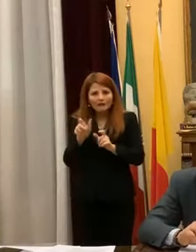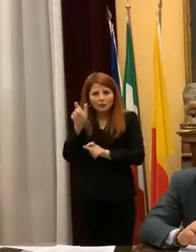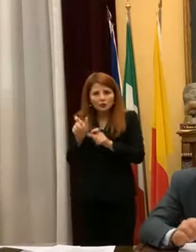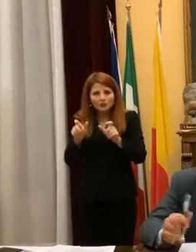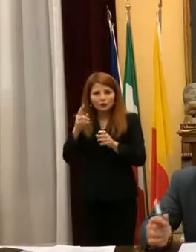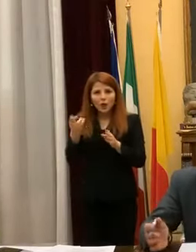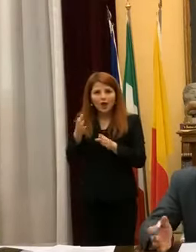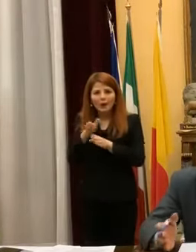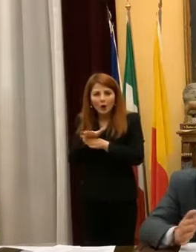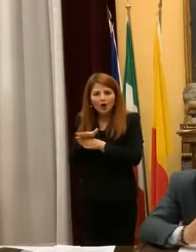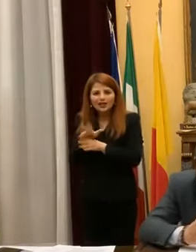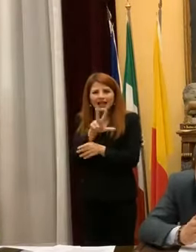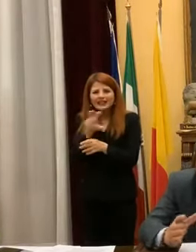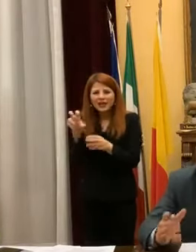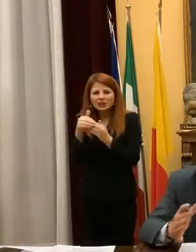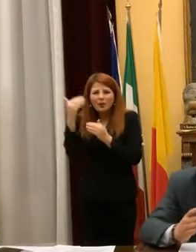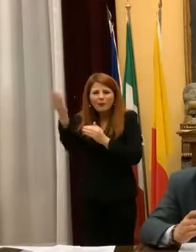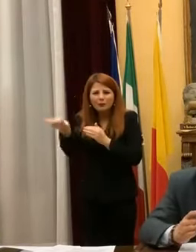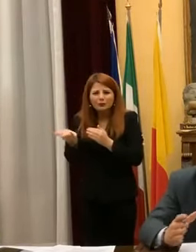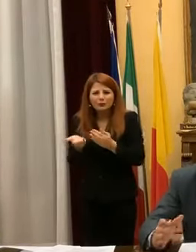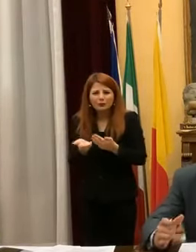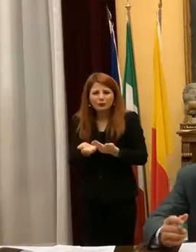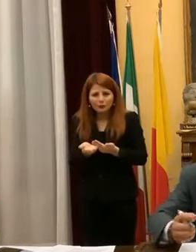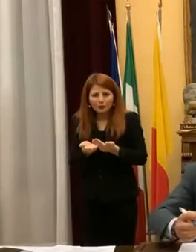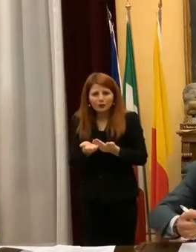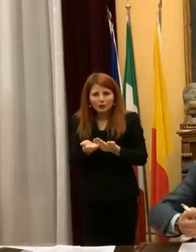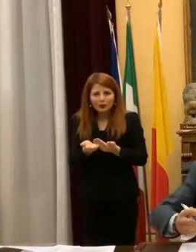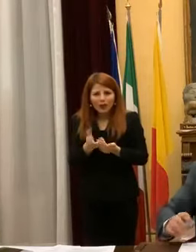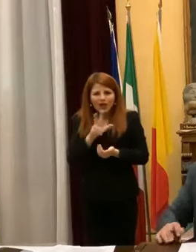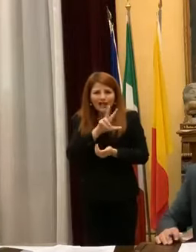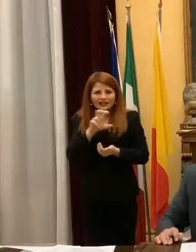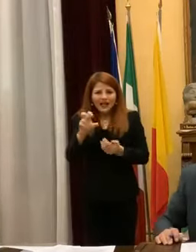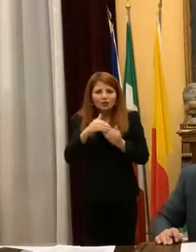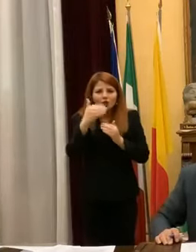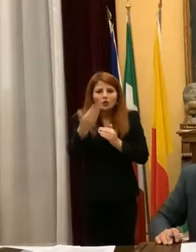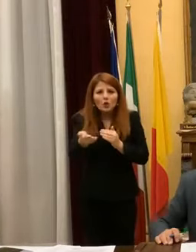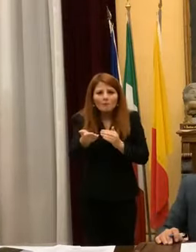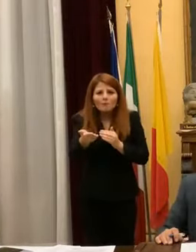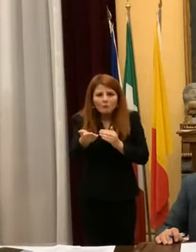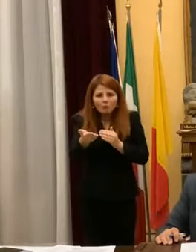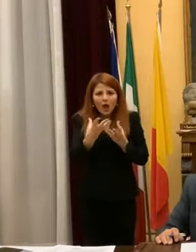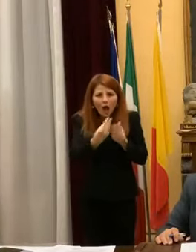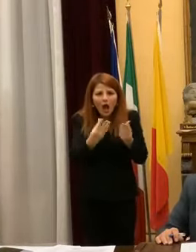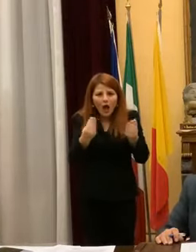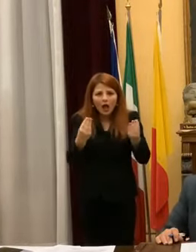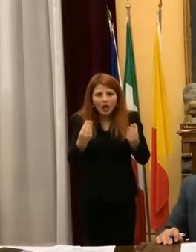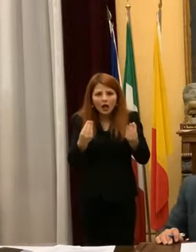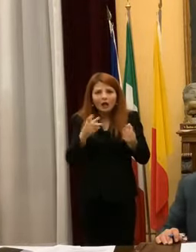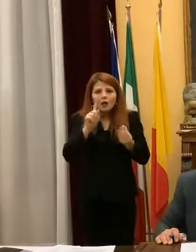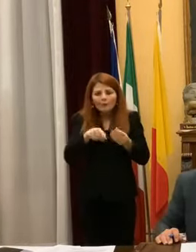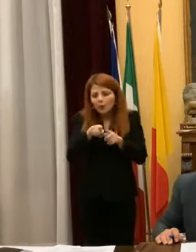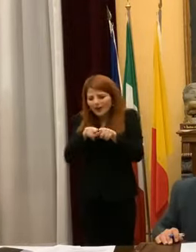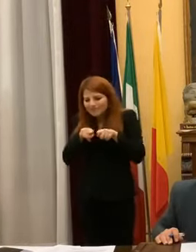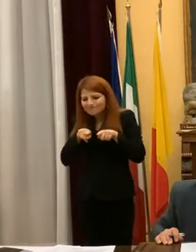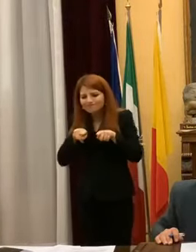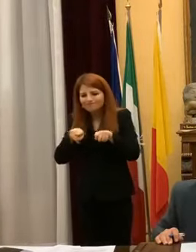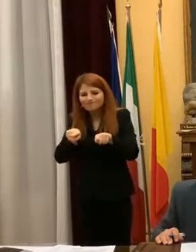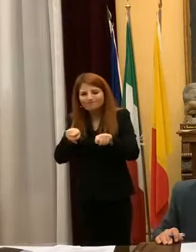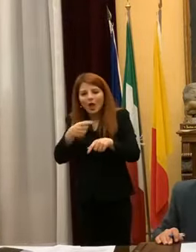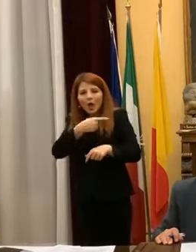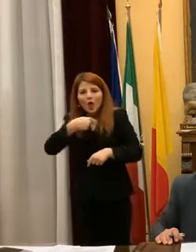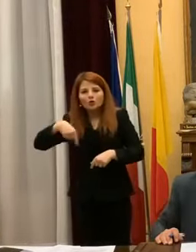sono evidenziati gli effetti positivi intanto della zona ultrarossa che noi, quella vera, noi abbiamo